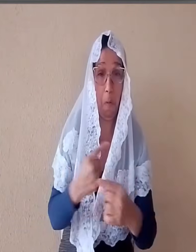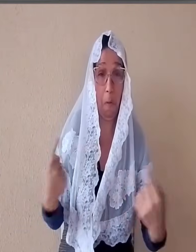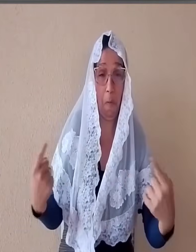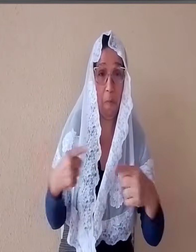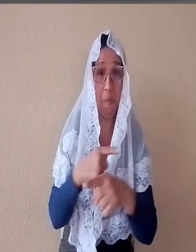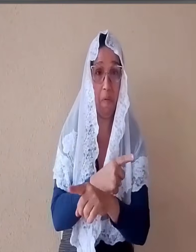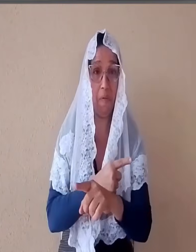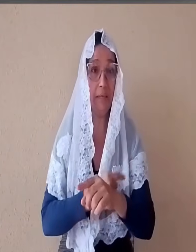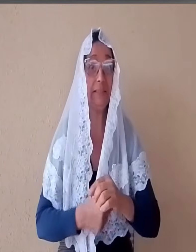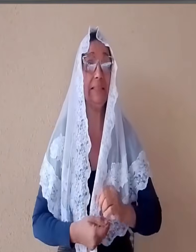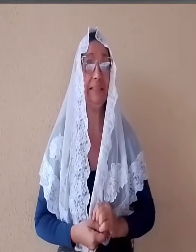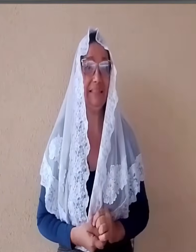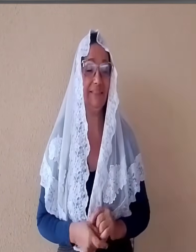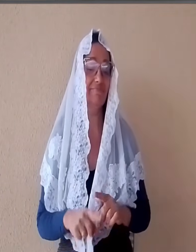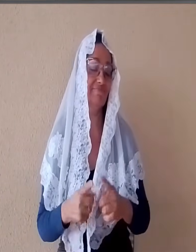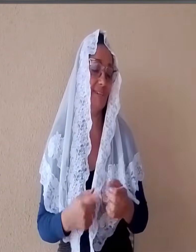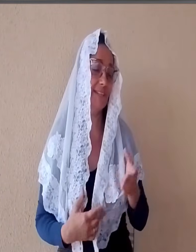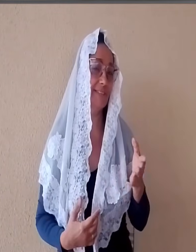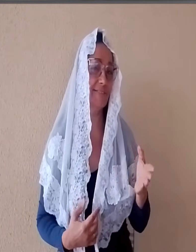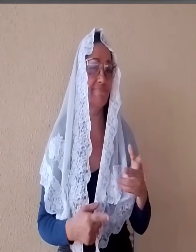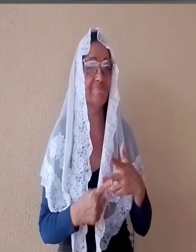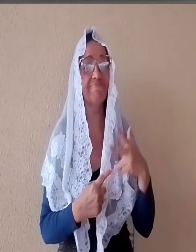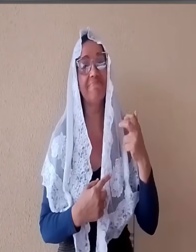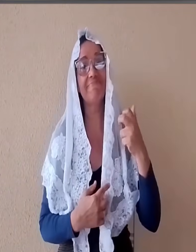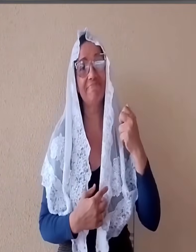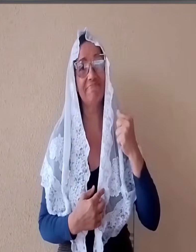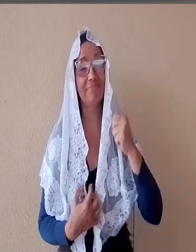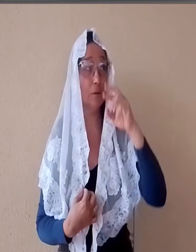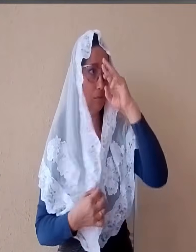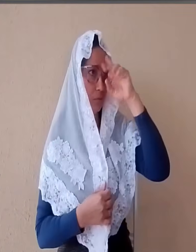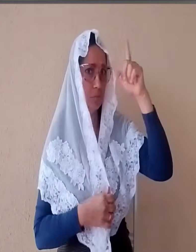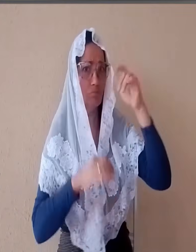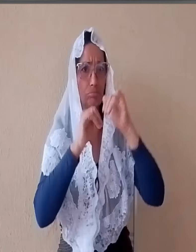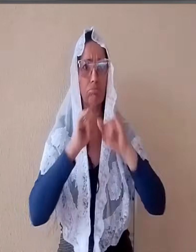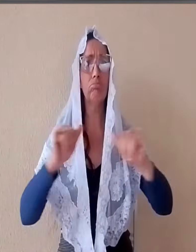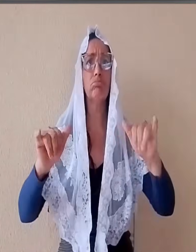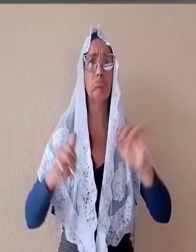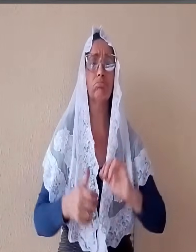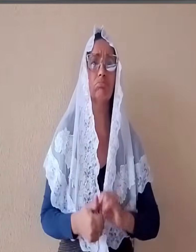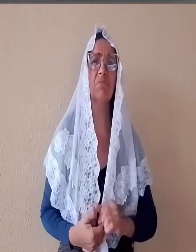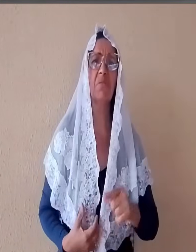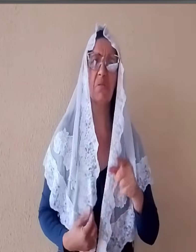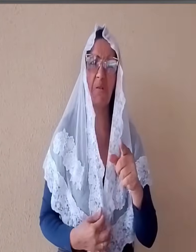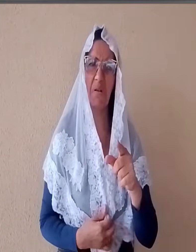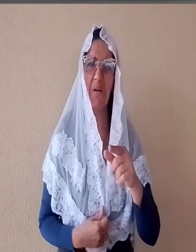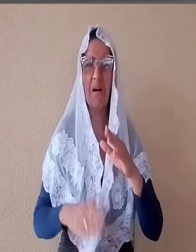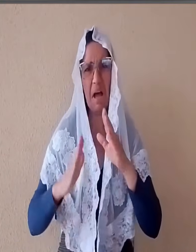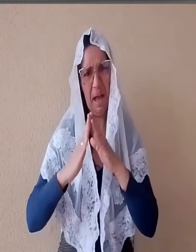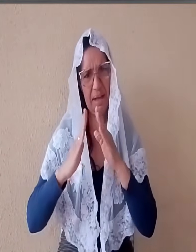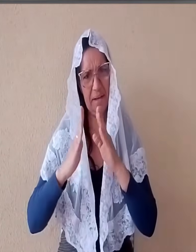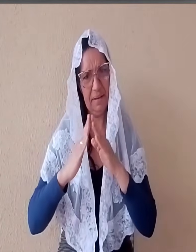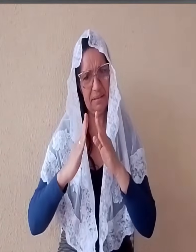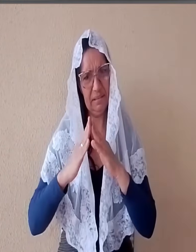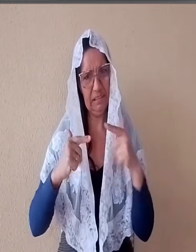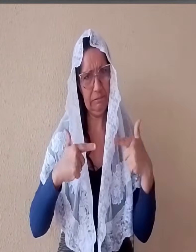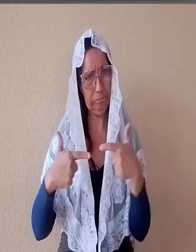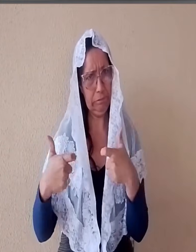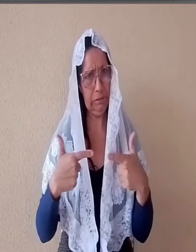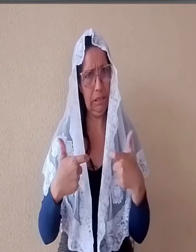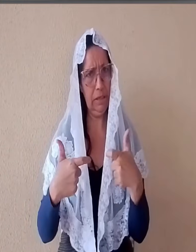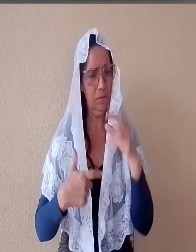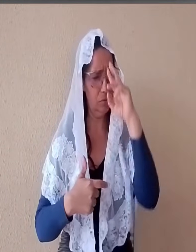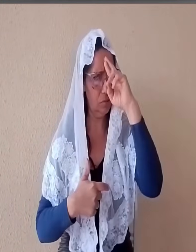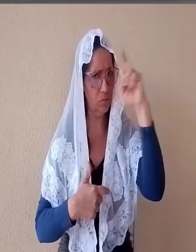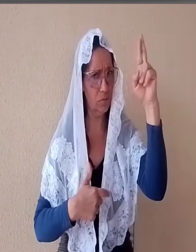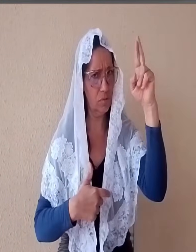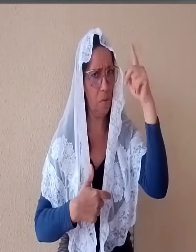é o nome do Senhor, o Senhor vai parar ela agora, em nome do Senhor. Passa o que passar, mas a